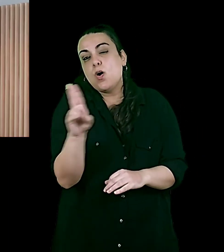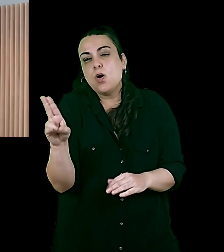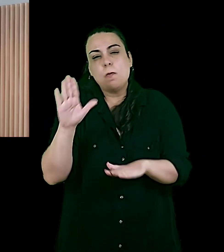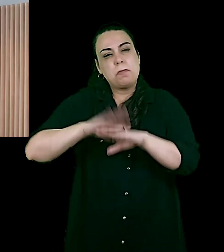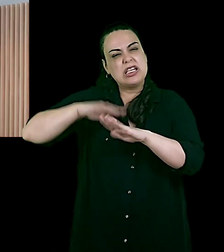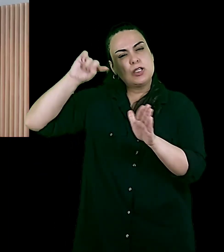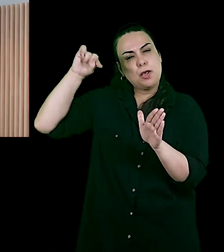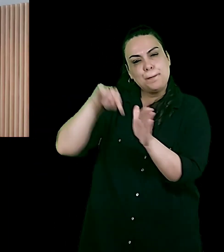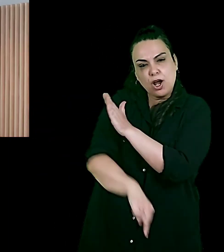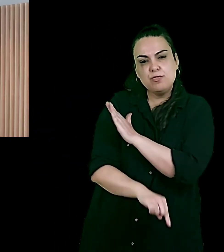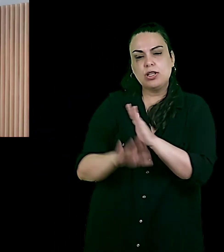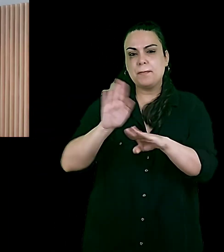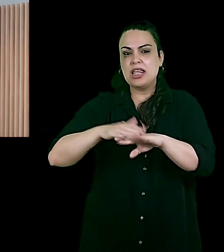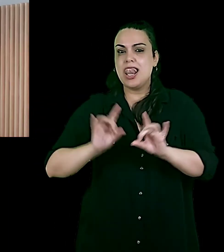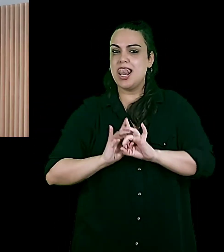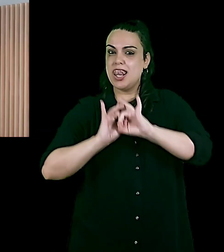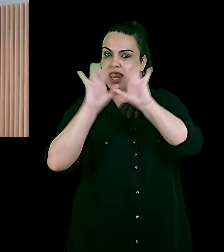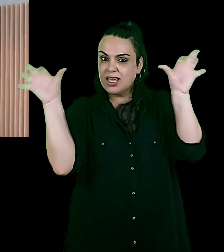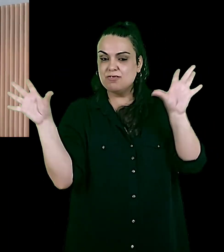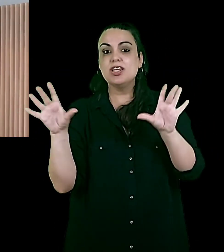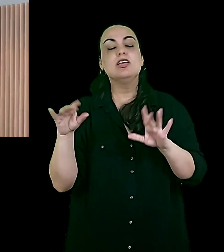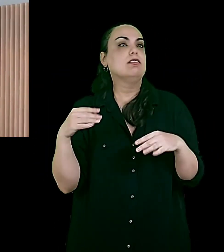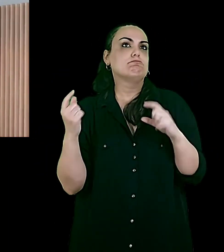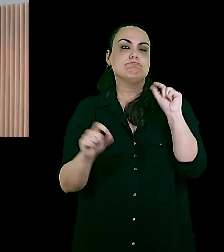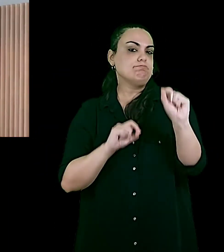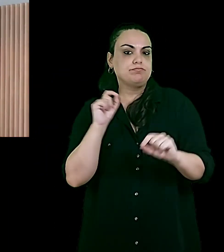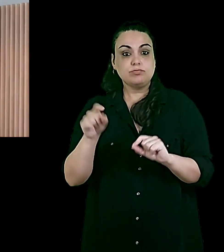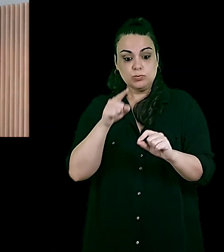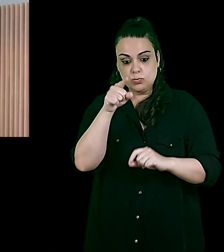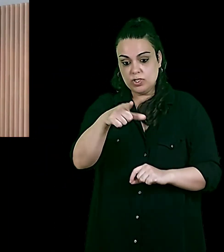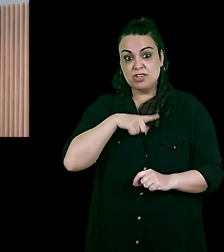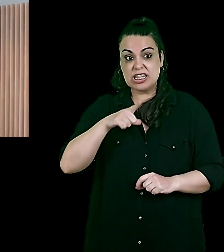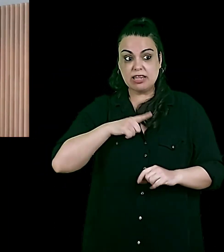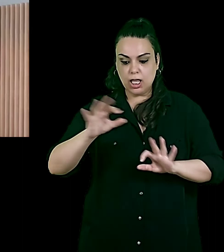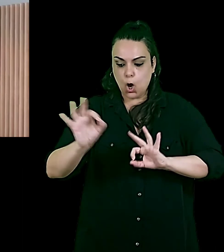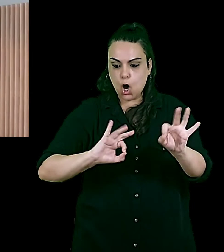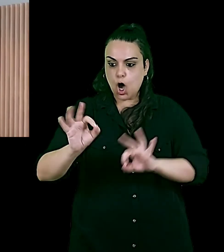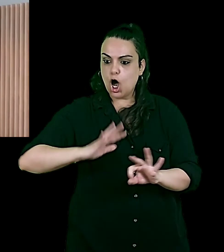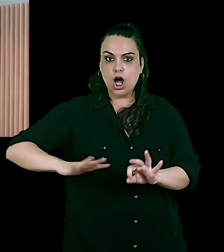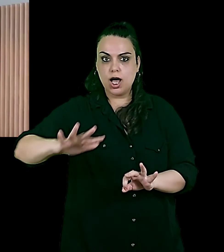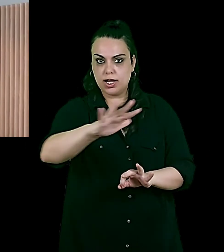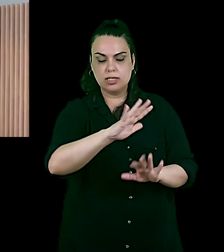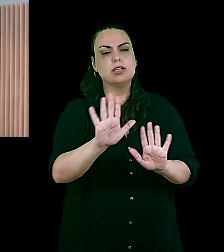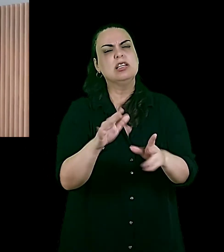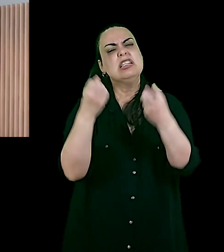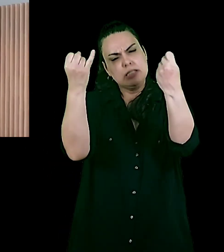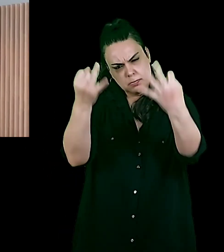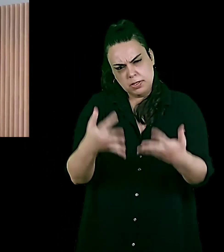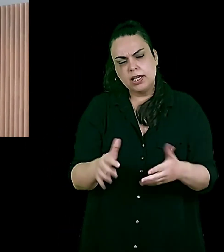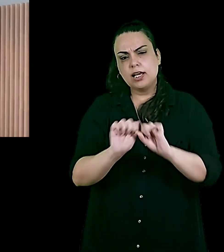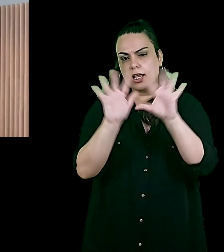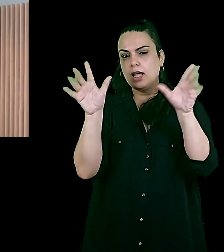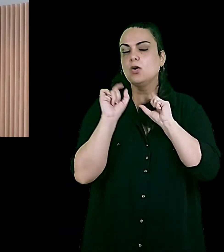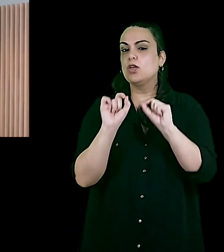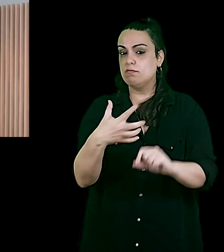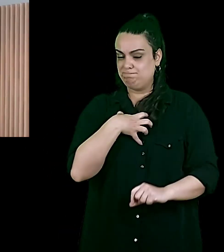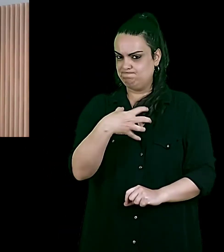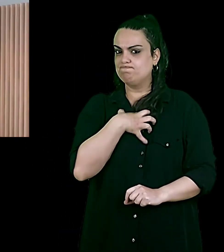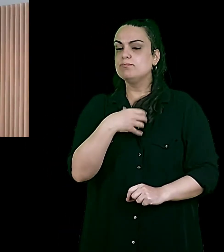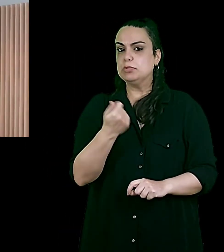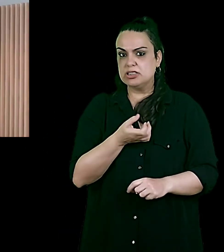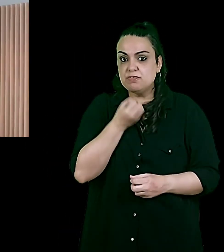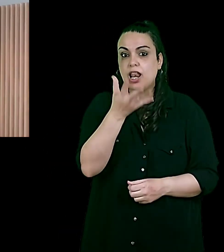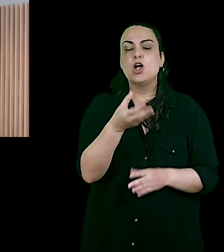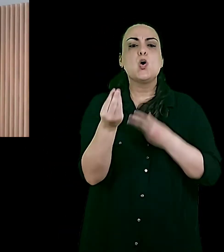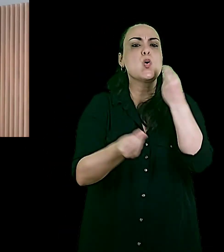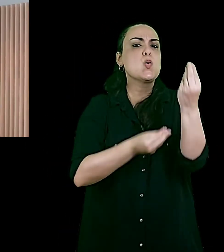maneira mais ampla, mais livre, quando você está com a horizontal organizada. Falando a grosso modo, eu senti de Deus de te dizer